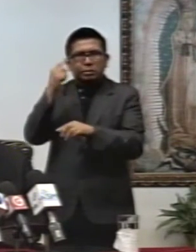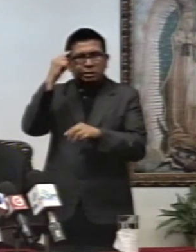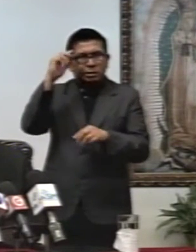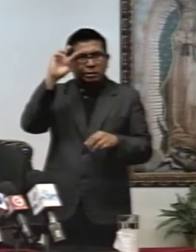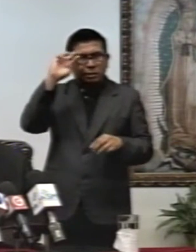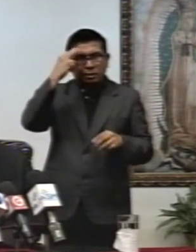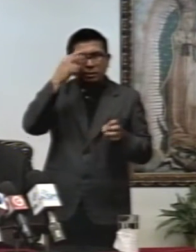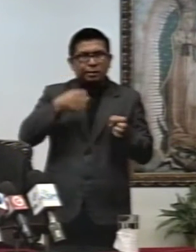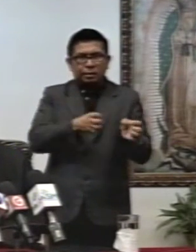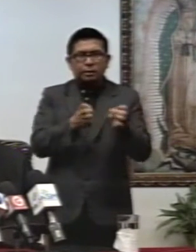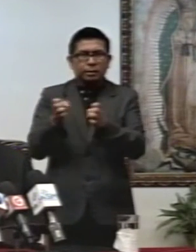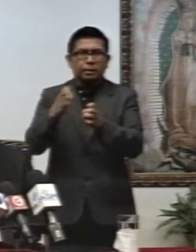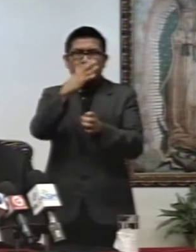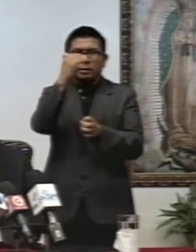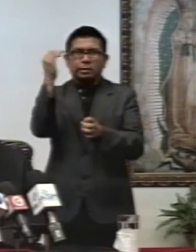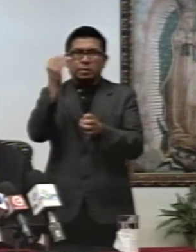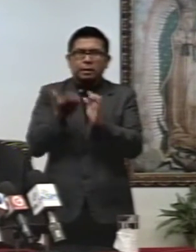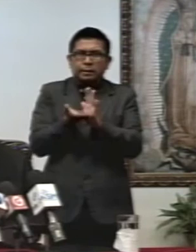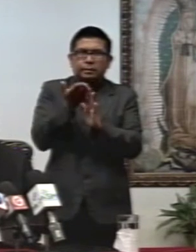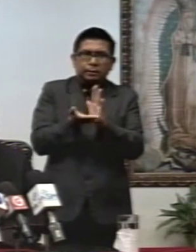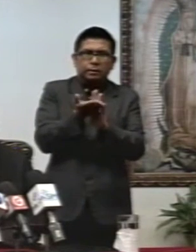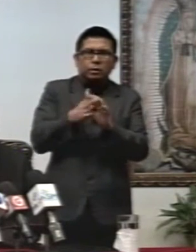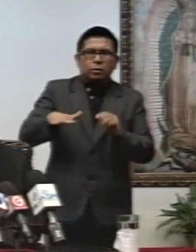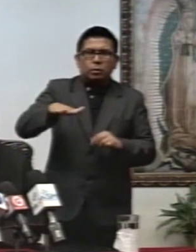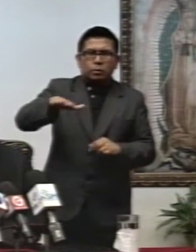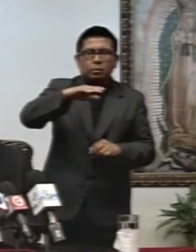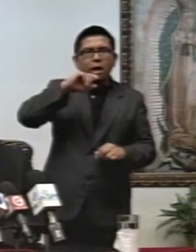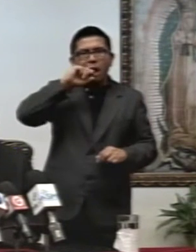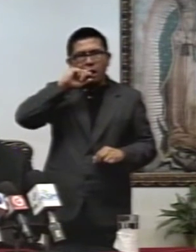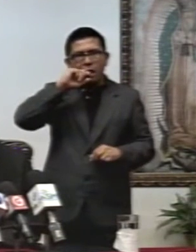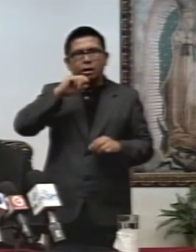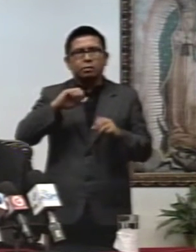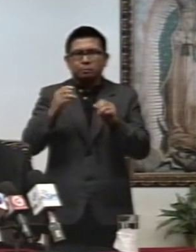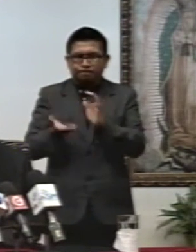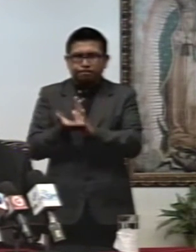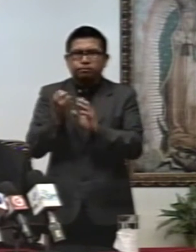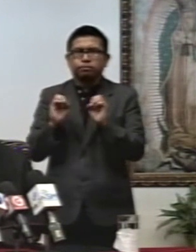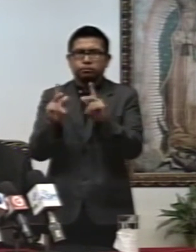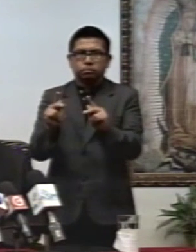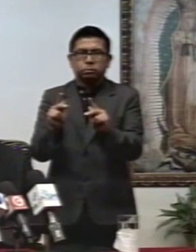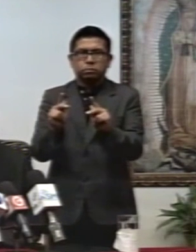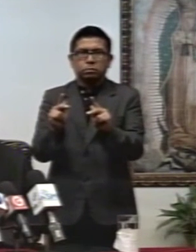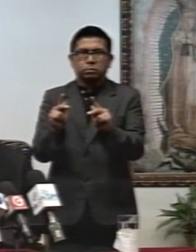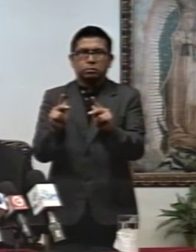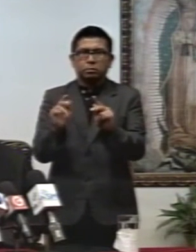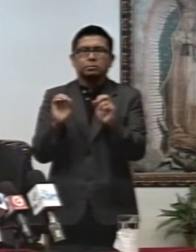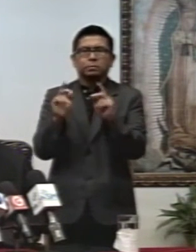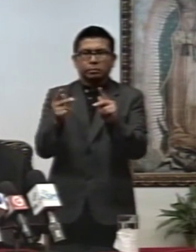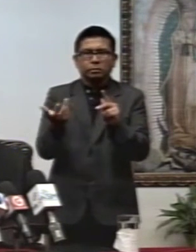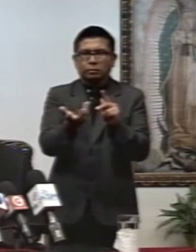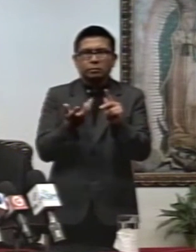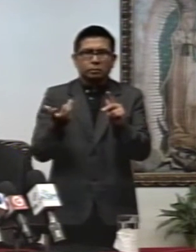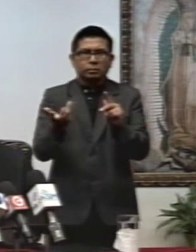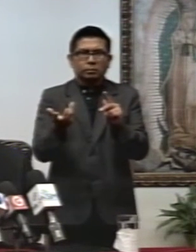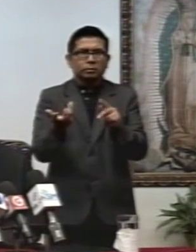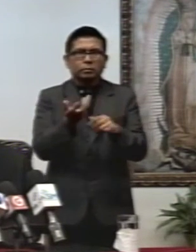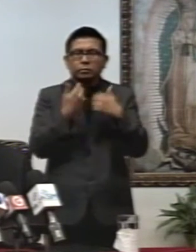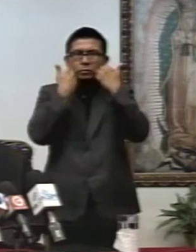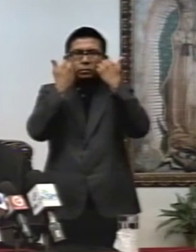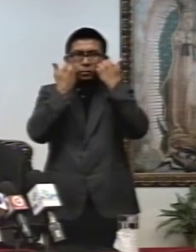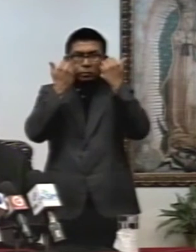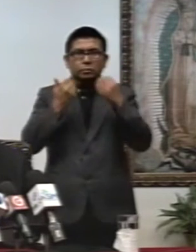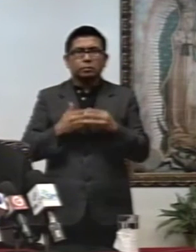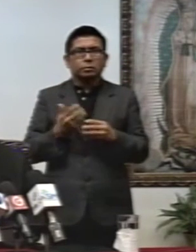de la nación desarrollar esas zonas, como hemos dicho, y ofrecer más oportunidad a los